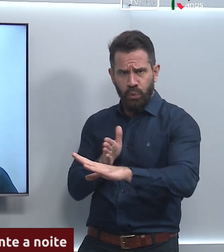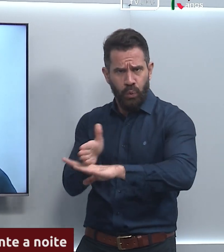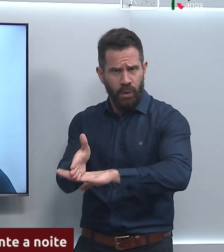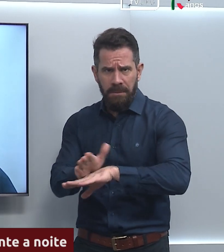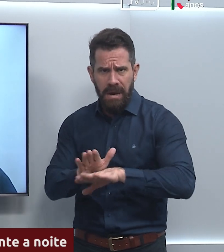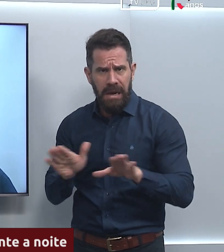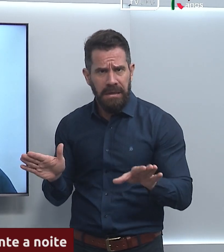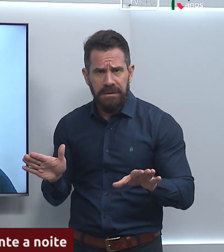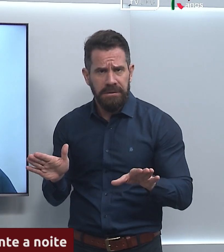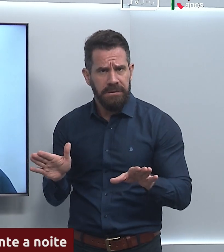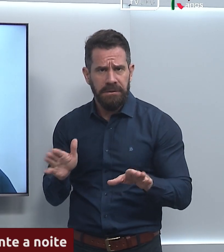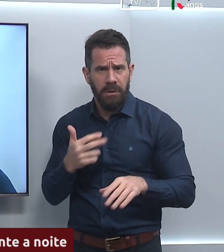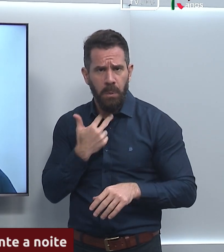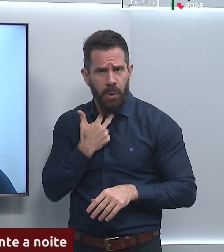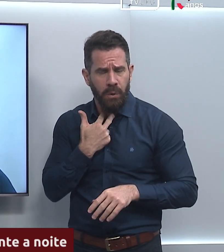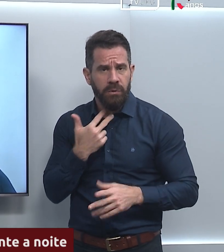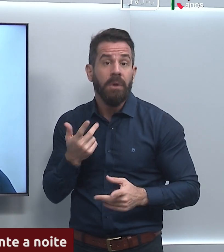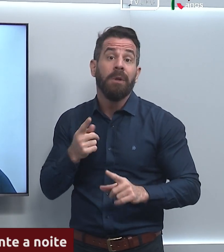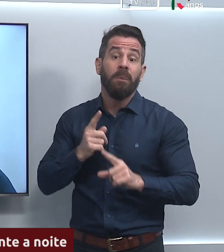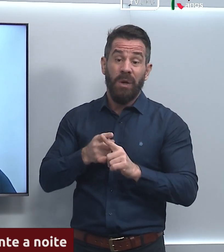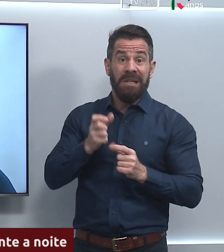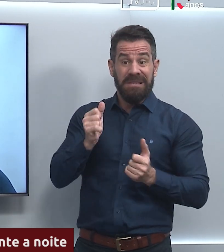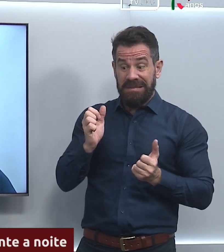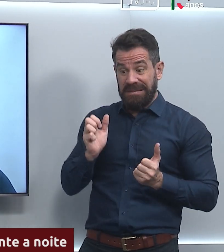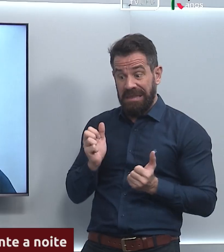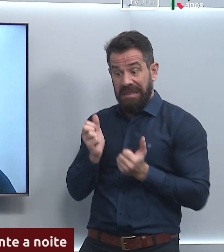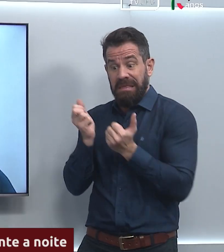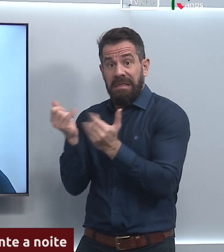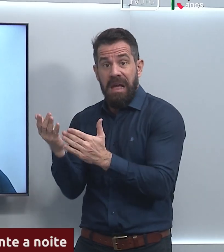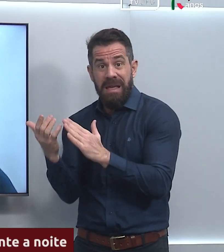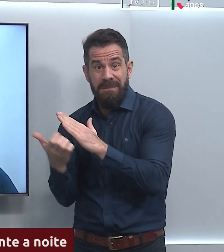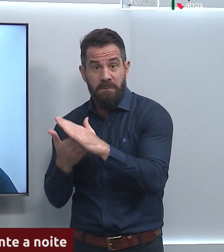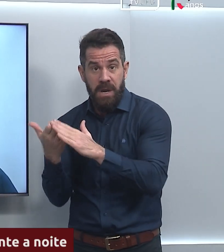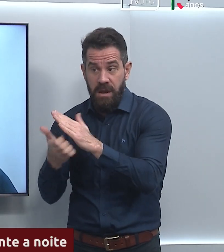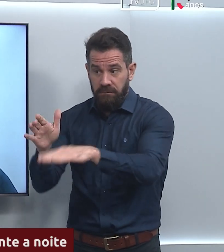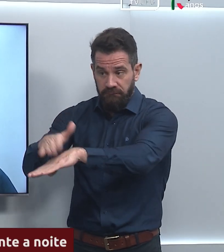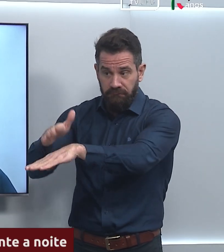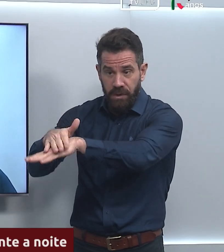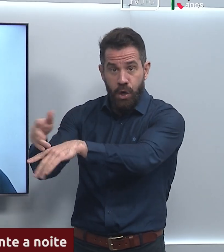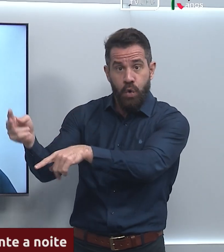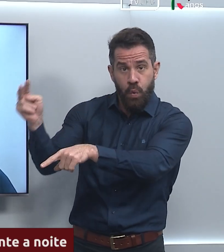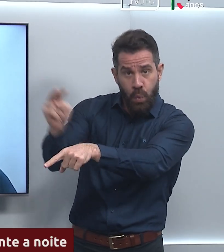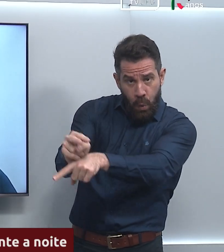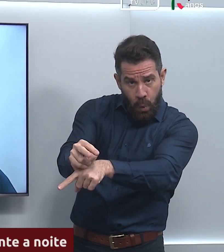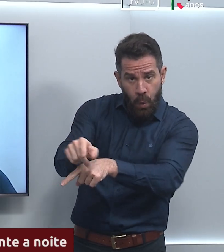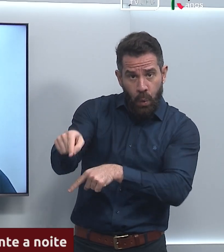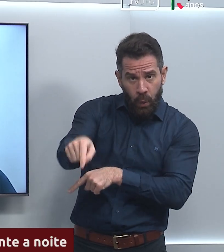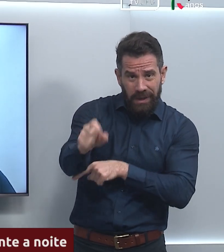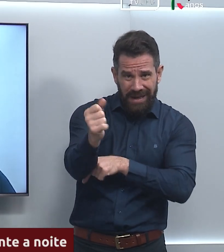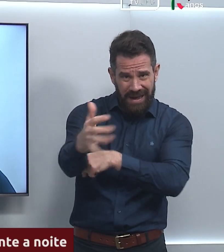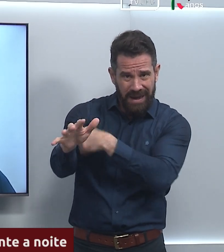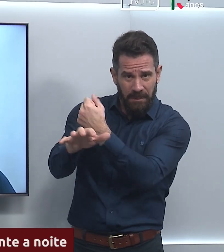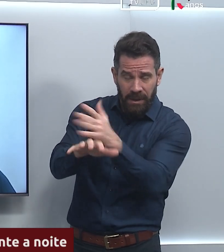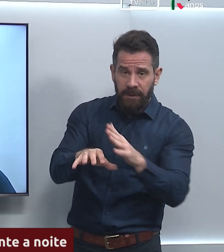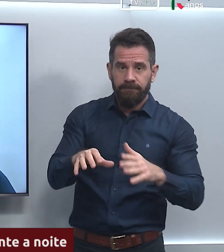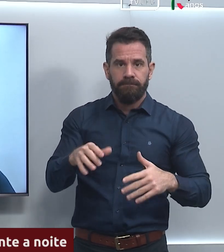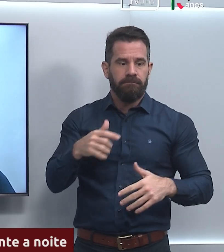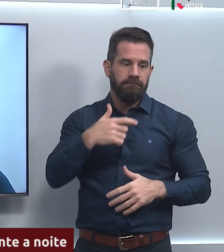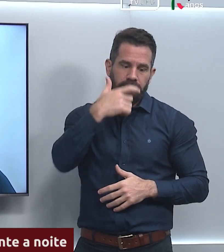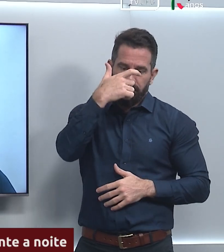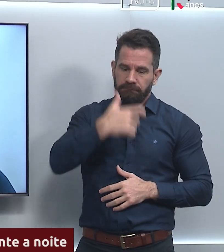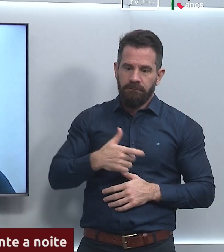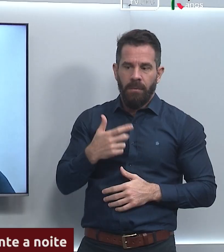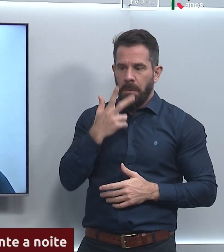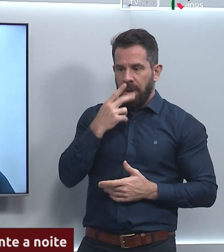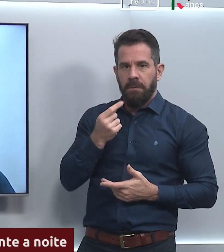porque, inevitavelmente, transferir para uma empresa vai fazer com que algumas pessoas não possam pagar para